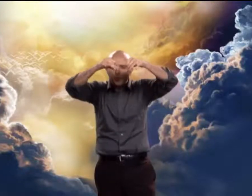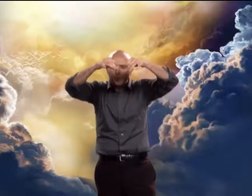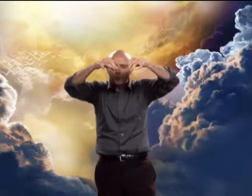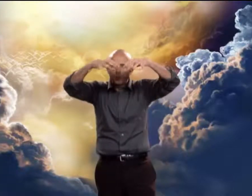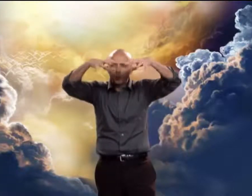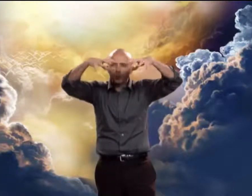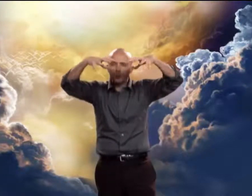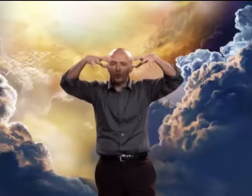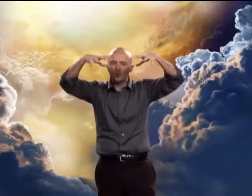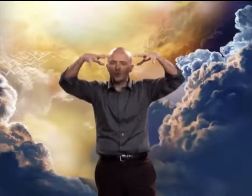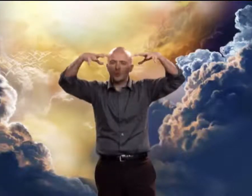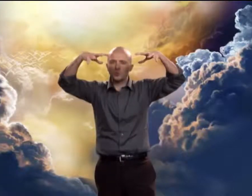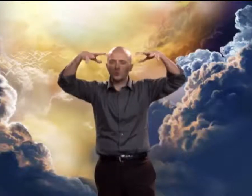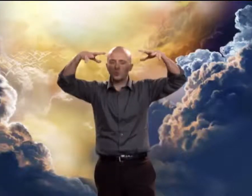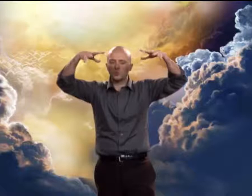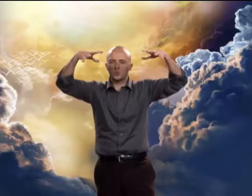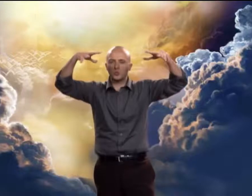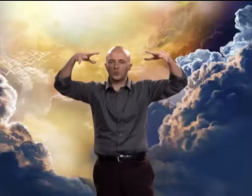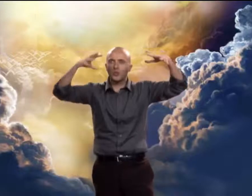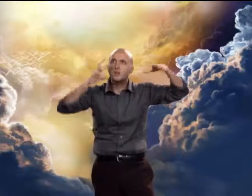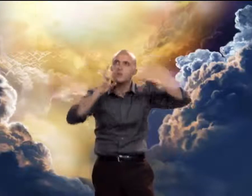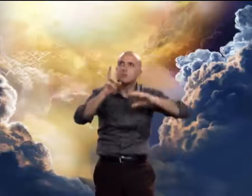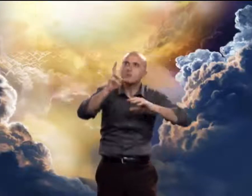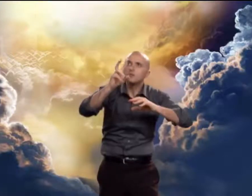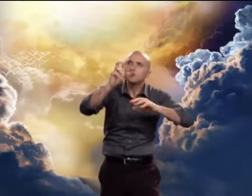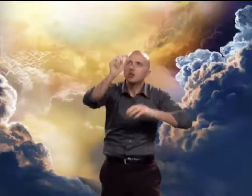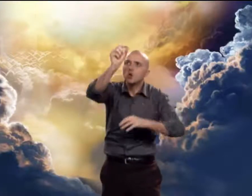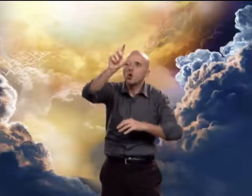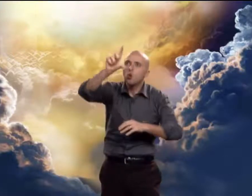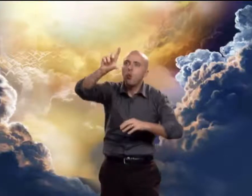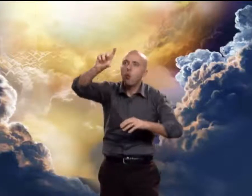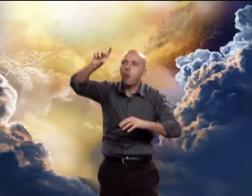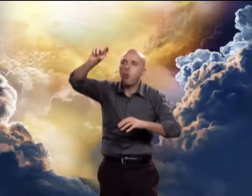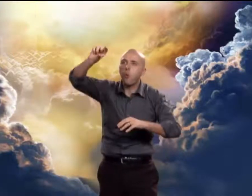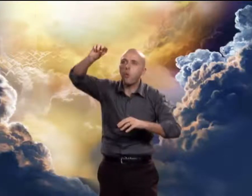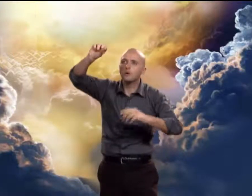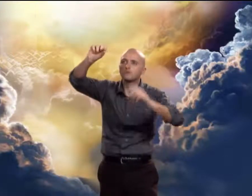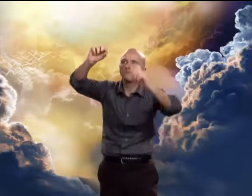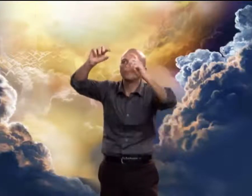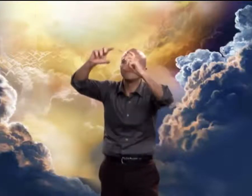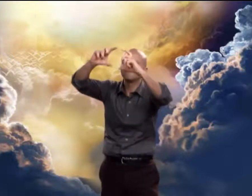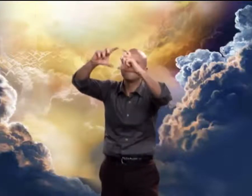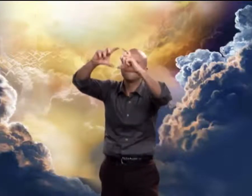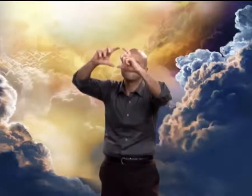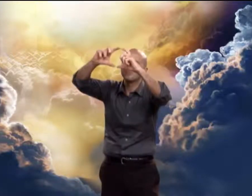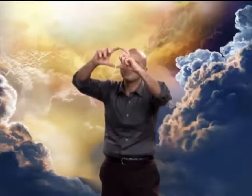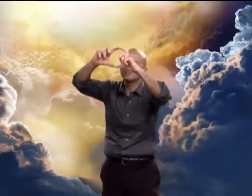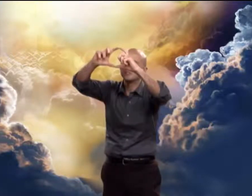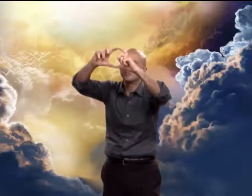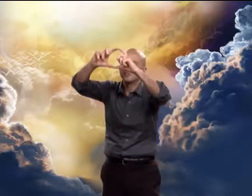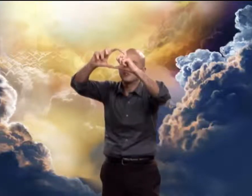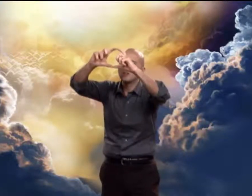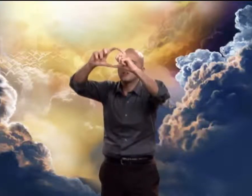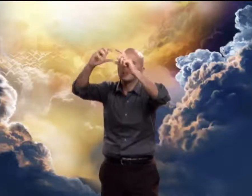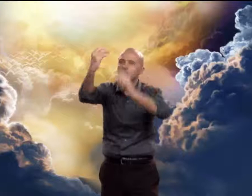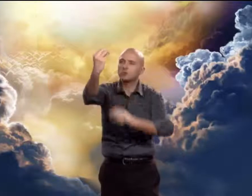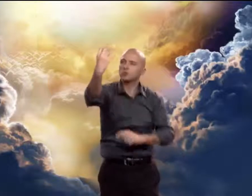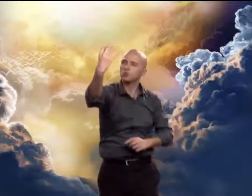A doutrina da segunda vinda tinha sido negligenciada a ponto de estar em grande parte esquecida e mesmo